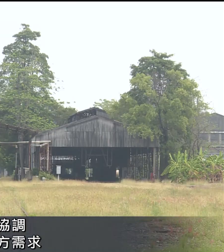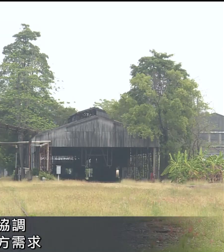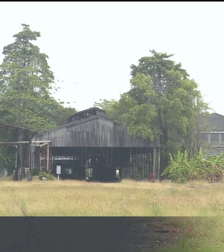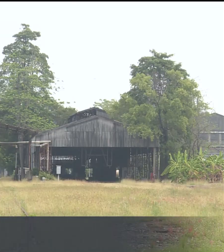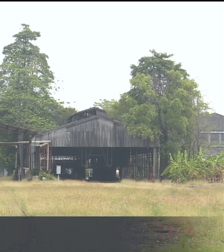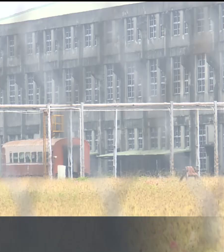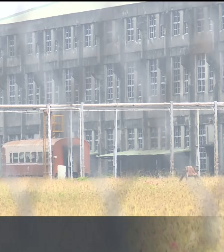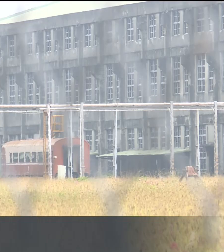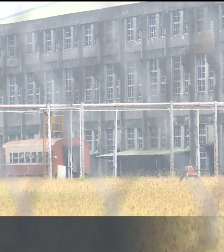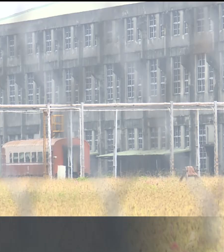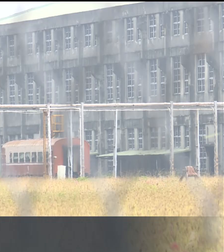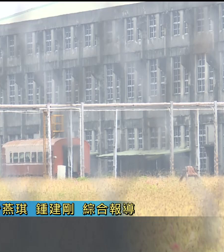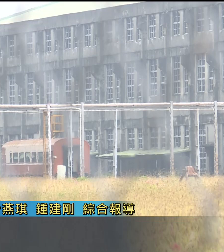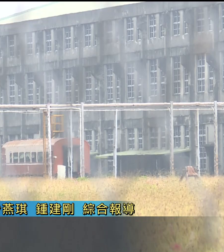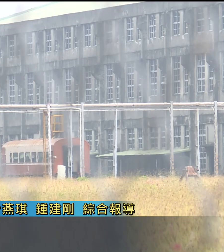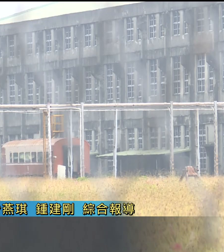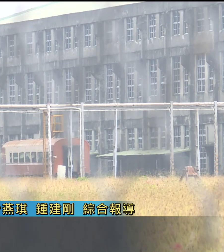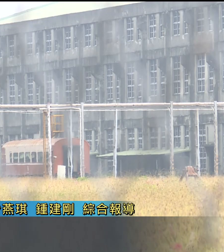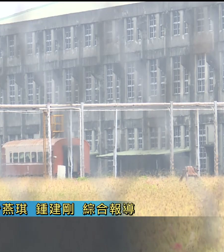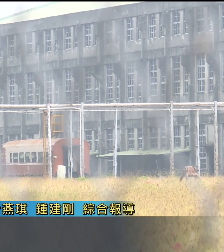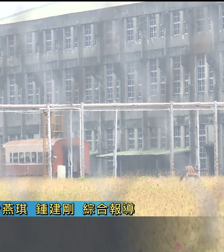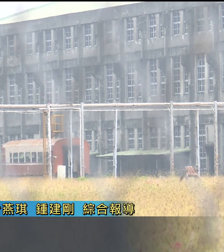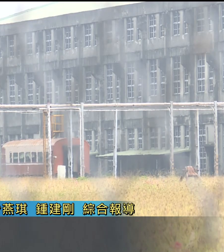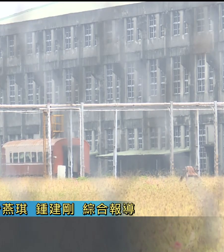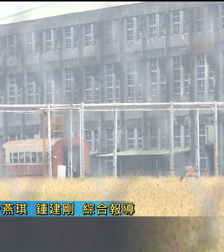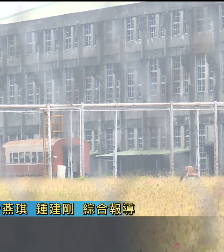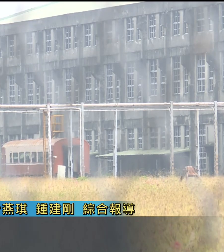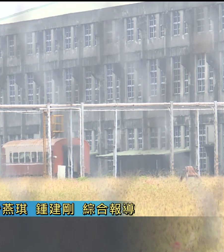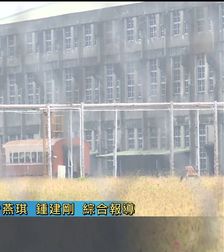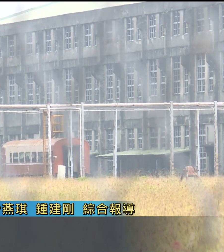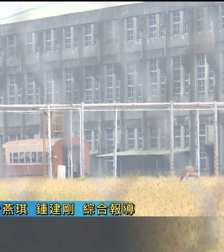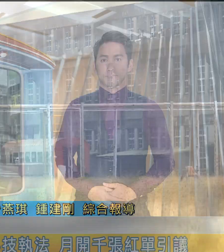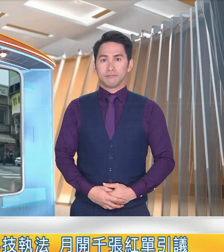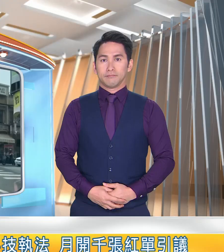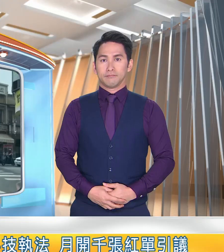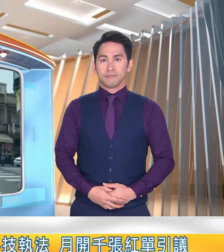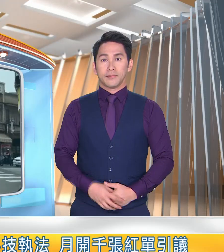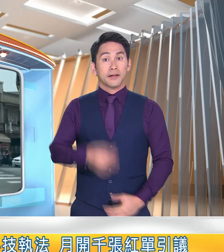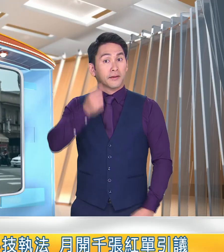求。记者陈焕宇、陈显坤、沙燕琪、钟建刚综合报道。